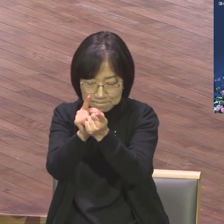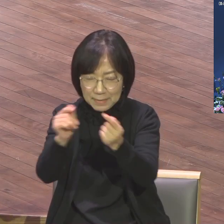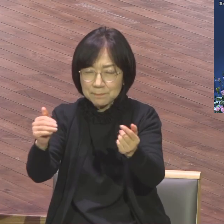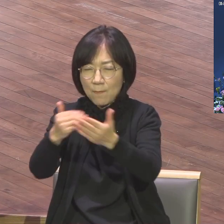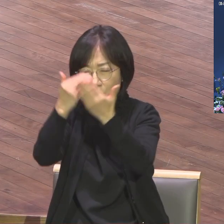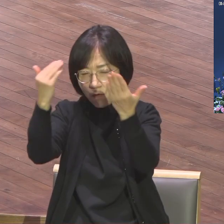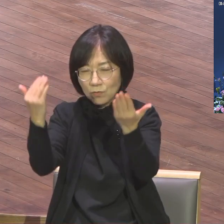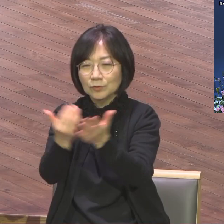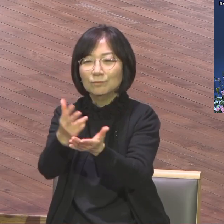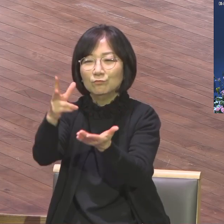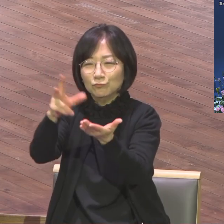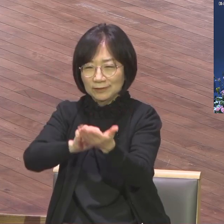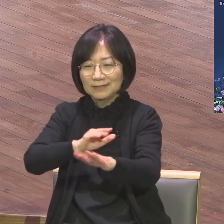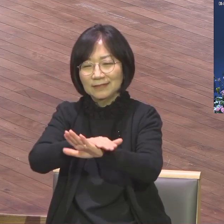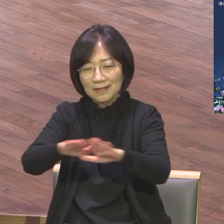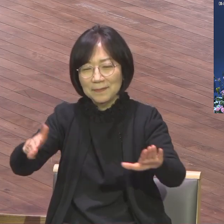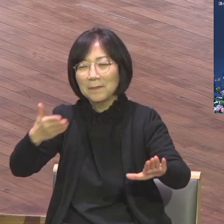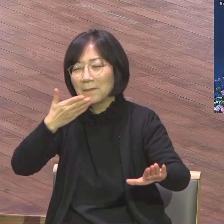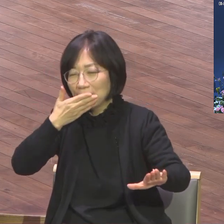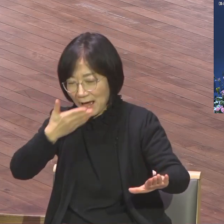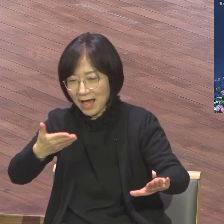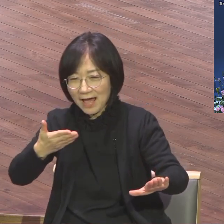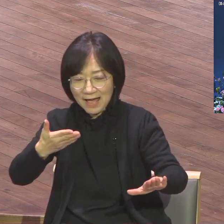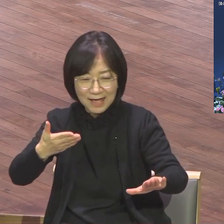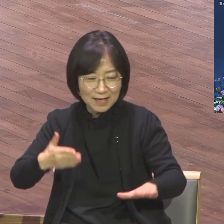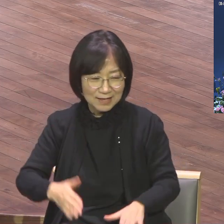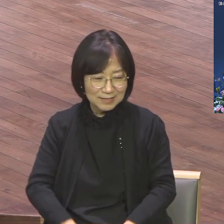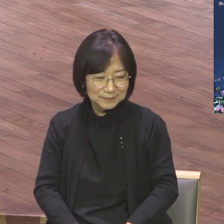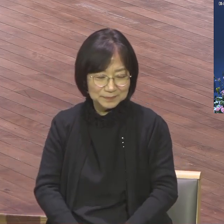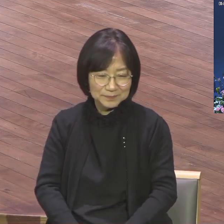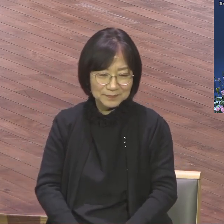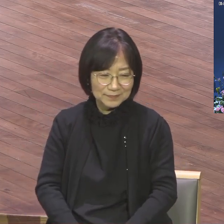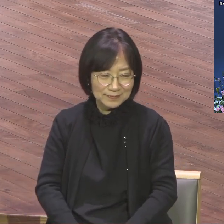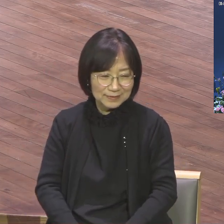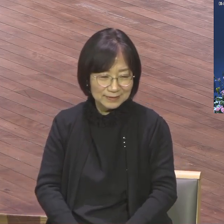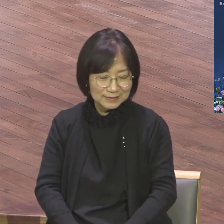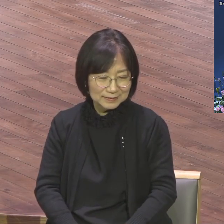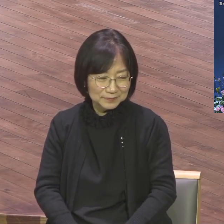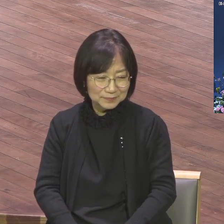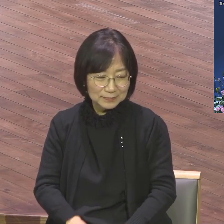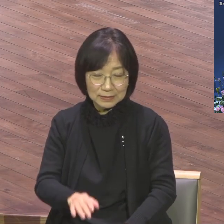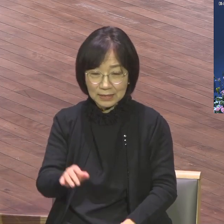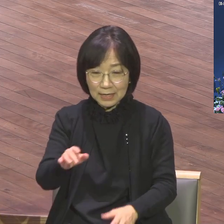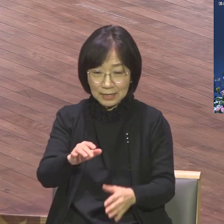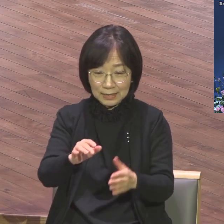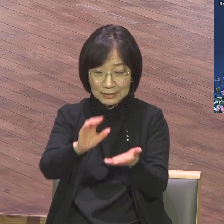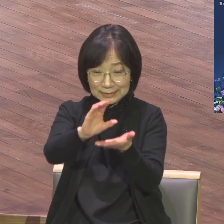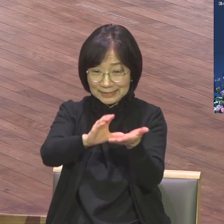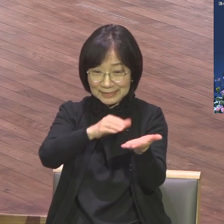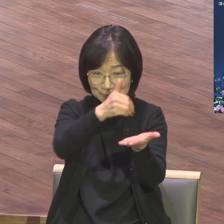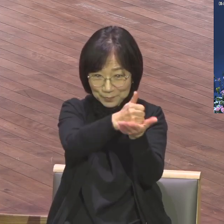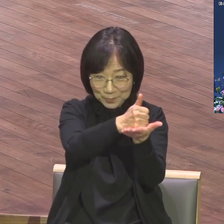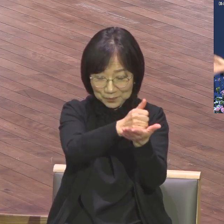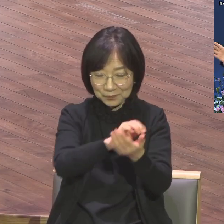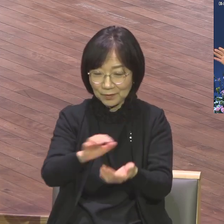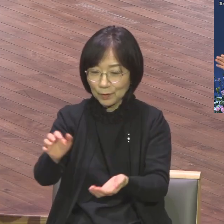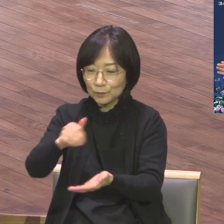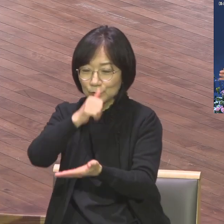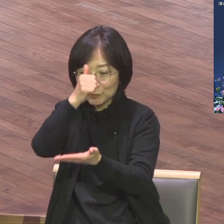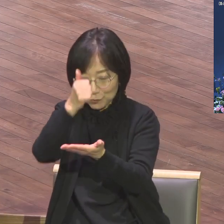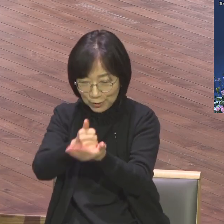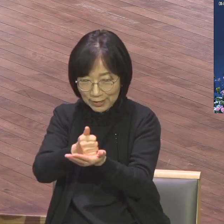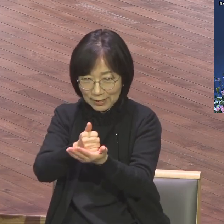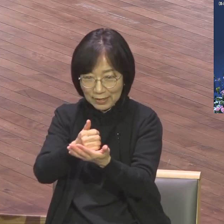뜻이 모든 문제 해결자란 뜻이에요. 그리스도, 선지자, 제사왕, 삼중직, 제 문제, 죽음 문제, 사단 문제 해결하면